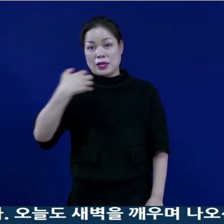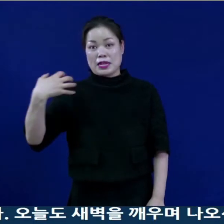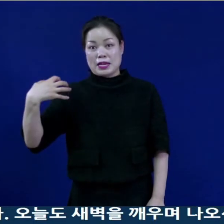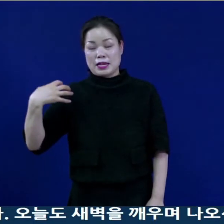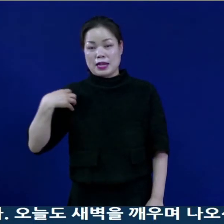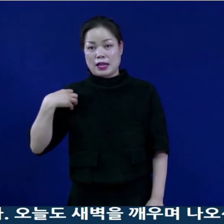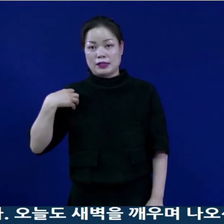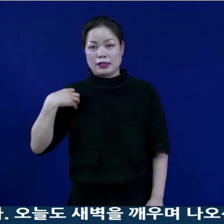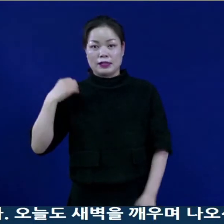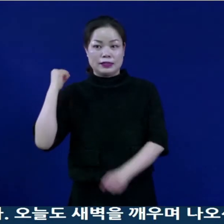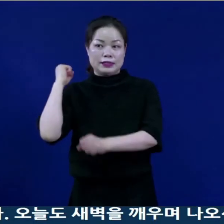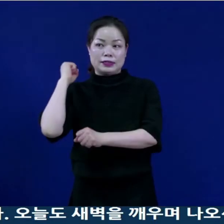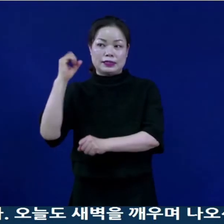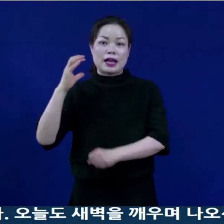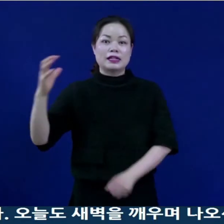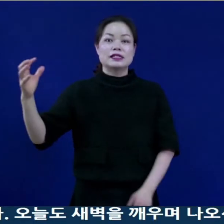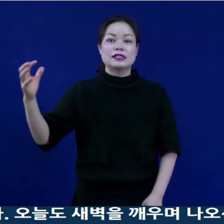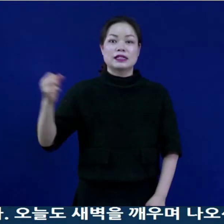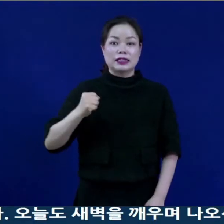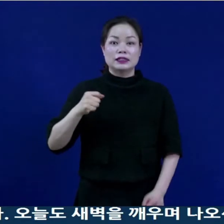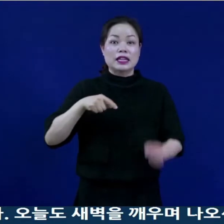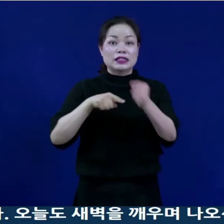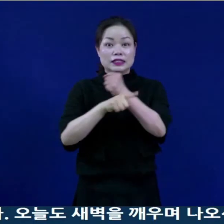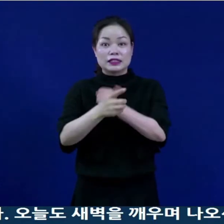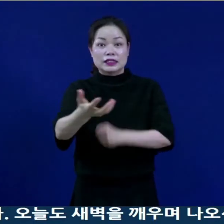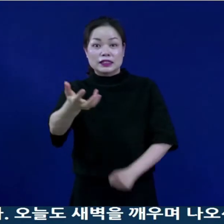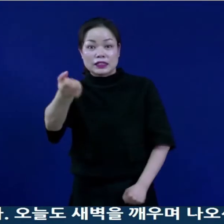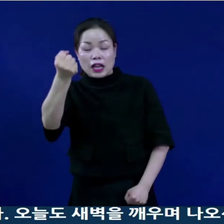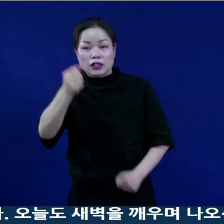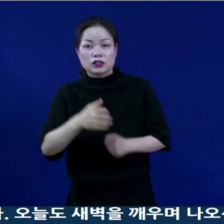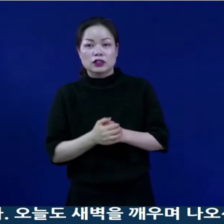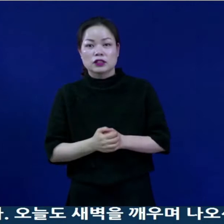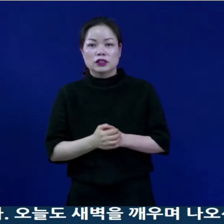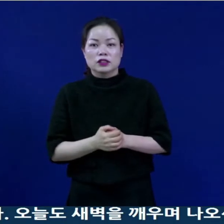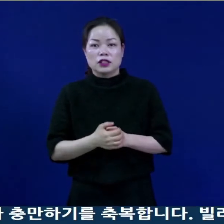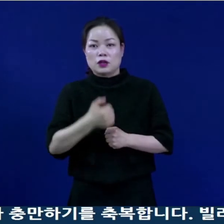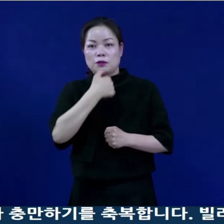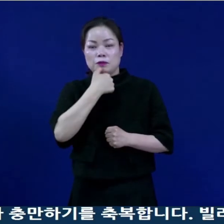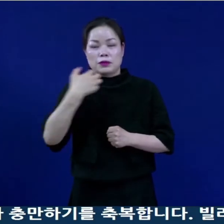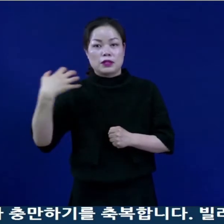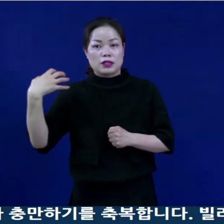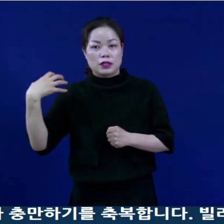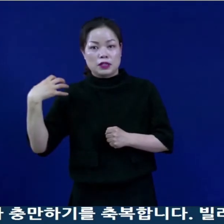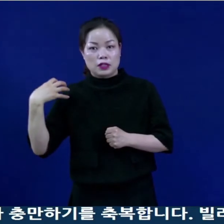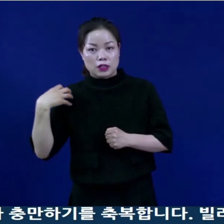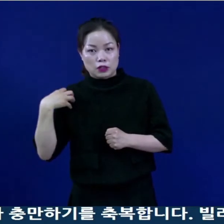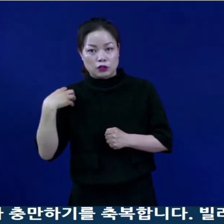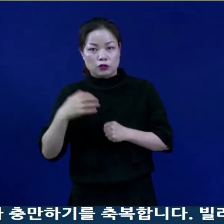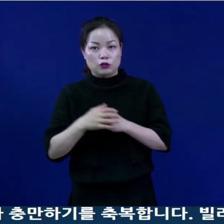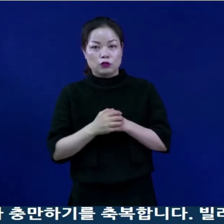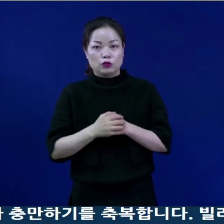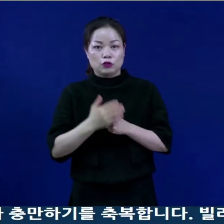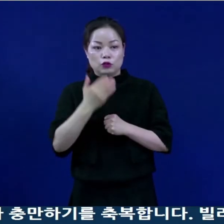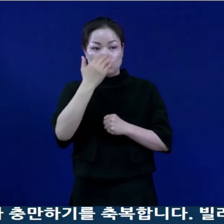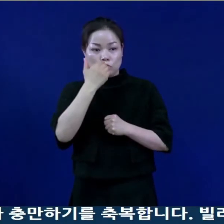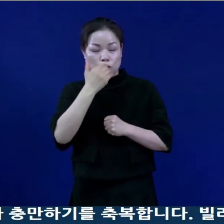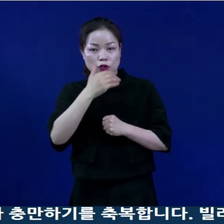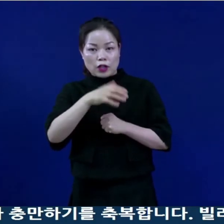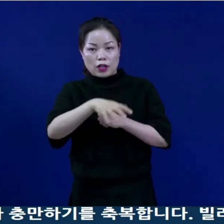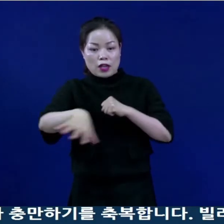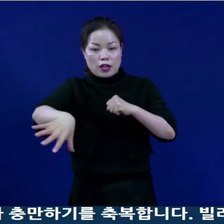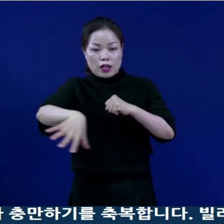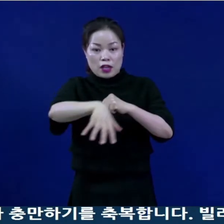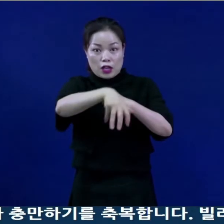가진 자란 뜻입니다. 빌라도는 로마로부터 파견받아서 유대 지역의 총독으로 부임된